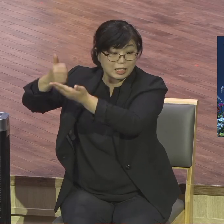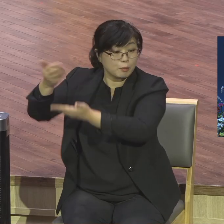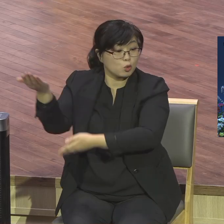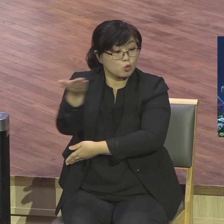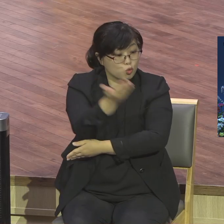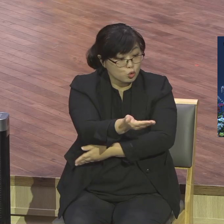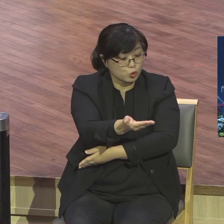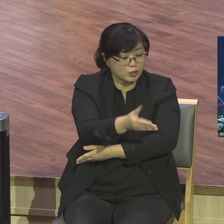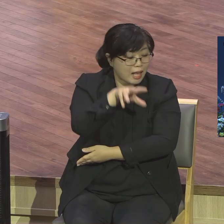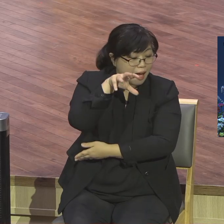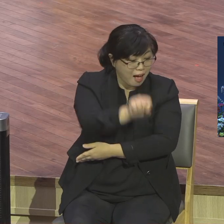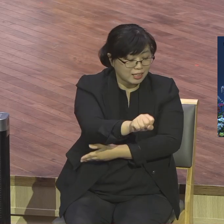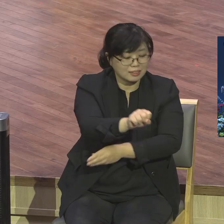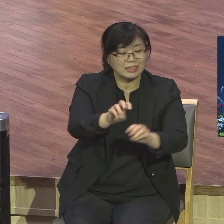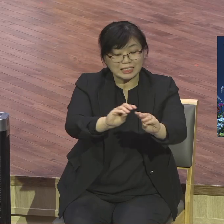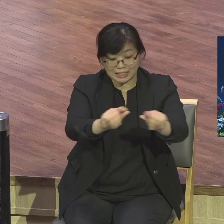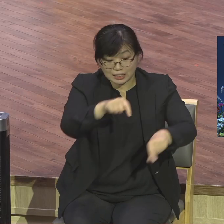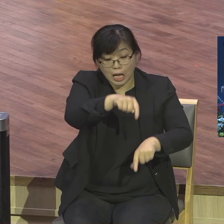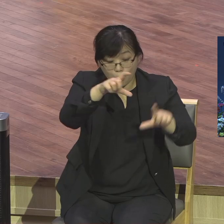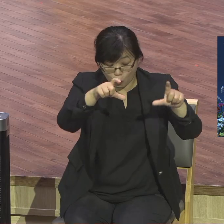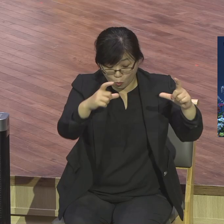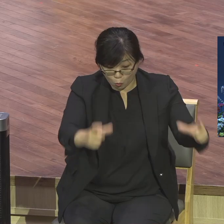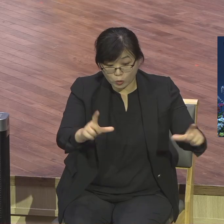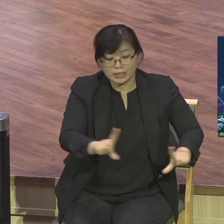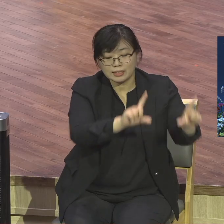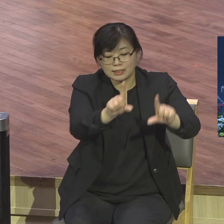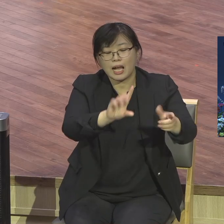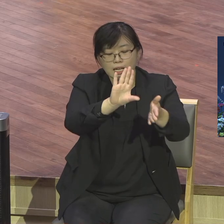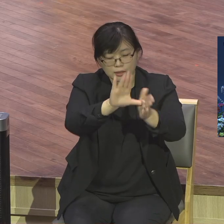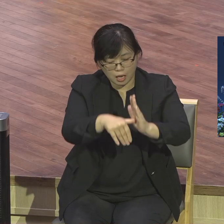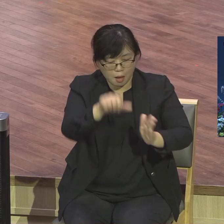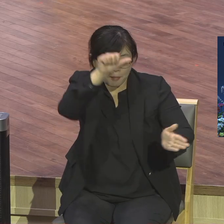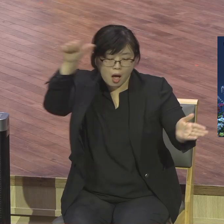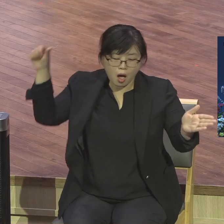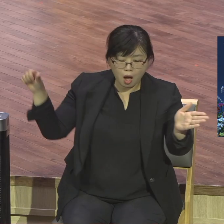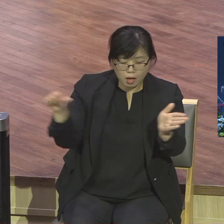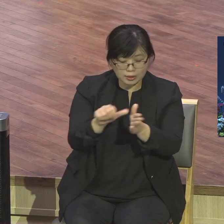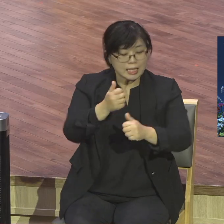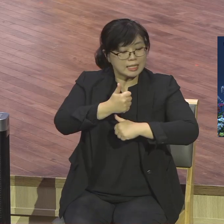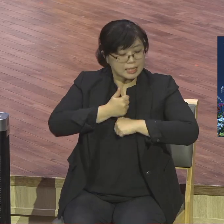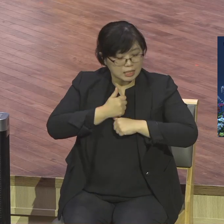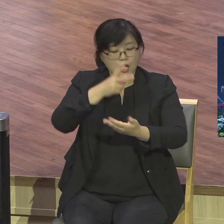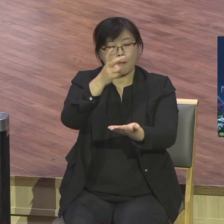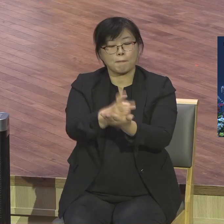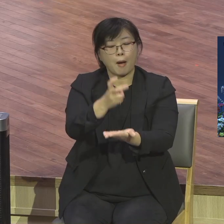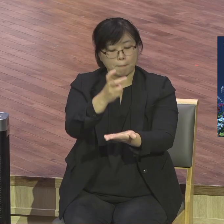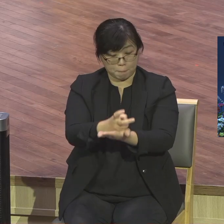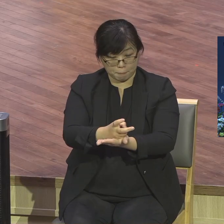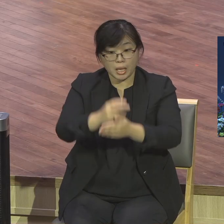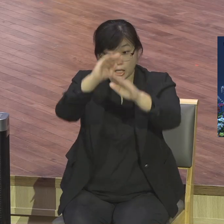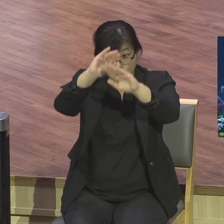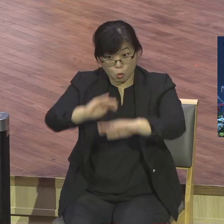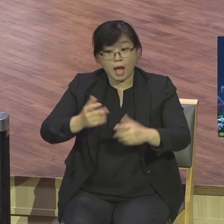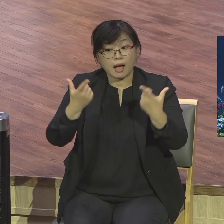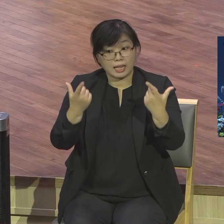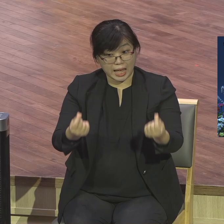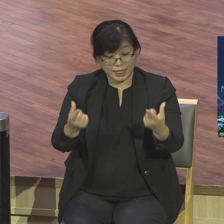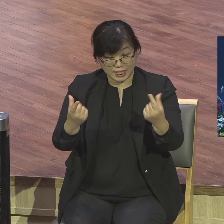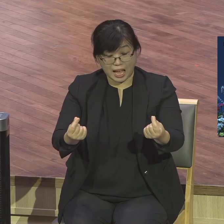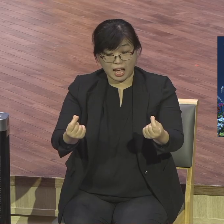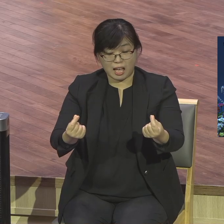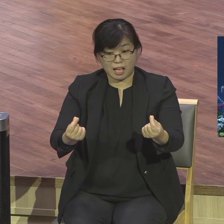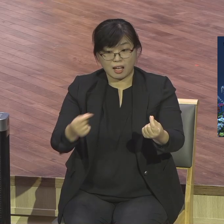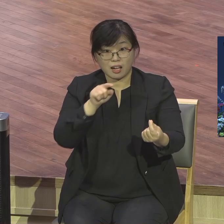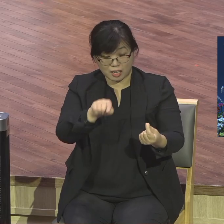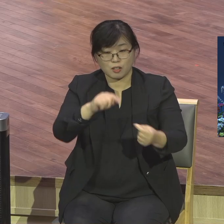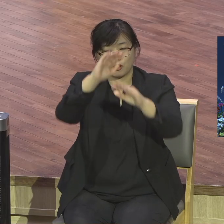너희가 평생에 지켜 행할 규례와 법도는 이러하니라 끝으로 보기에는